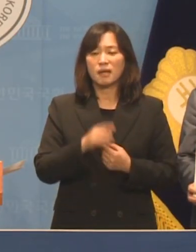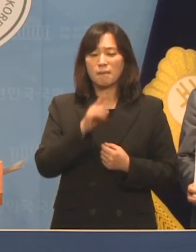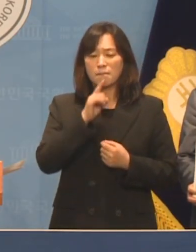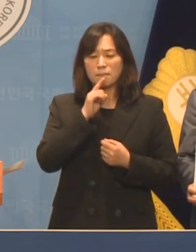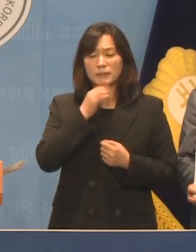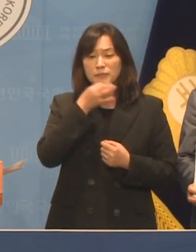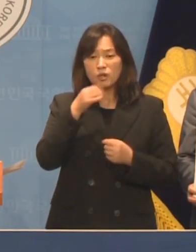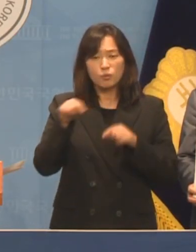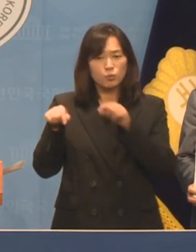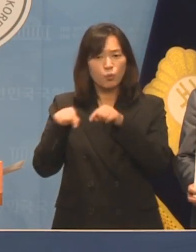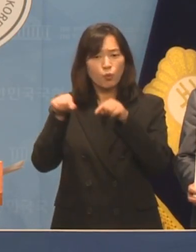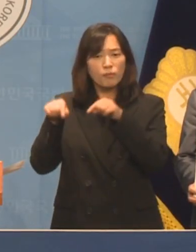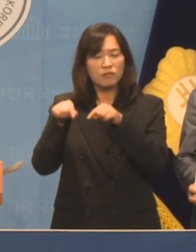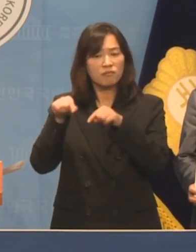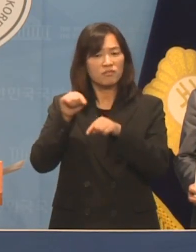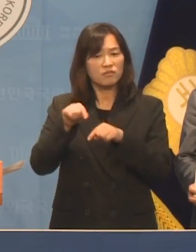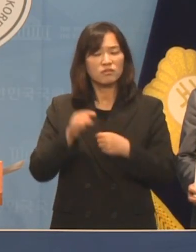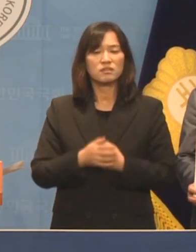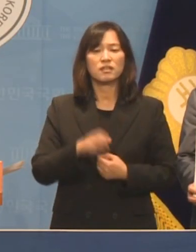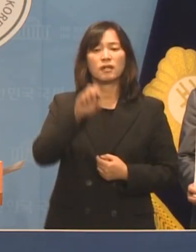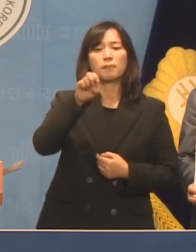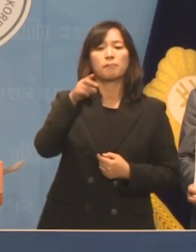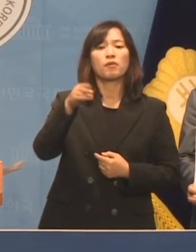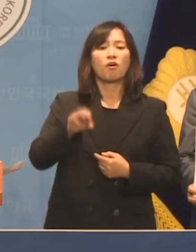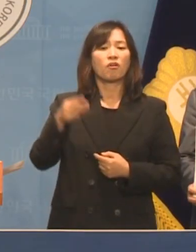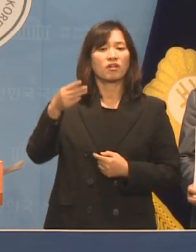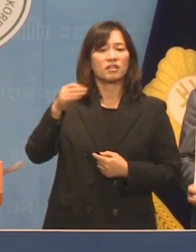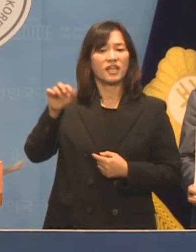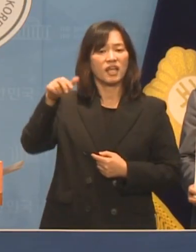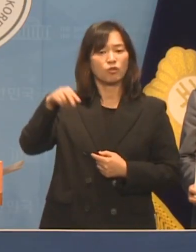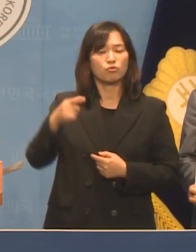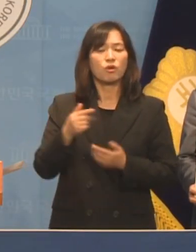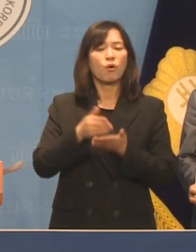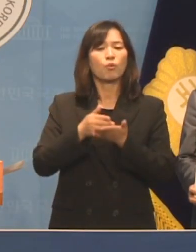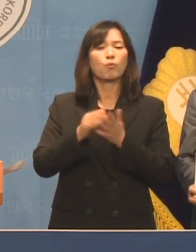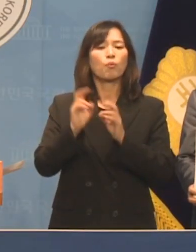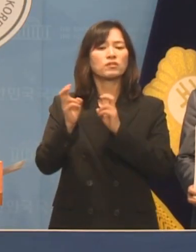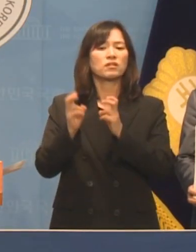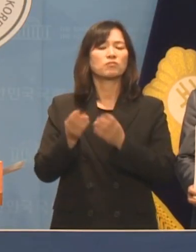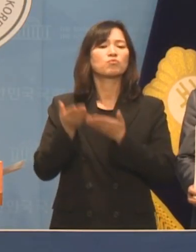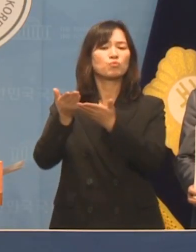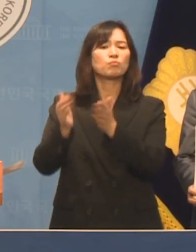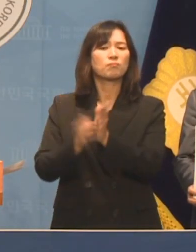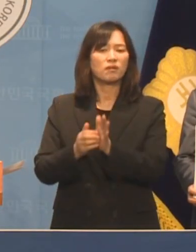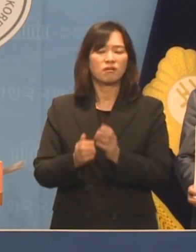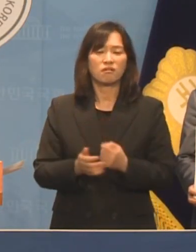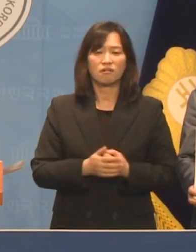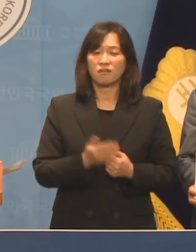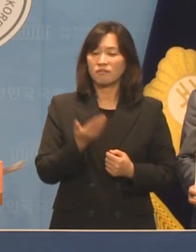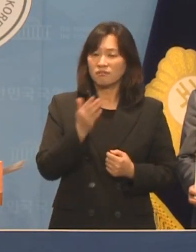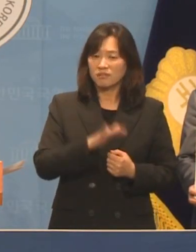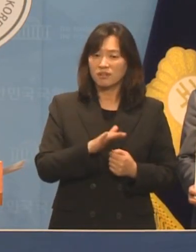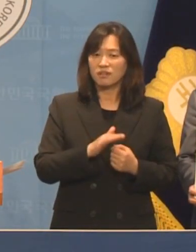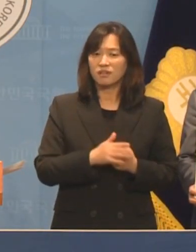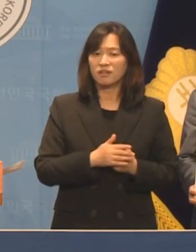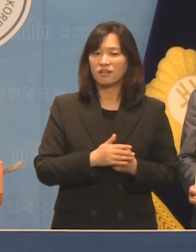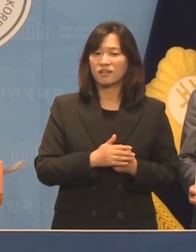녹취 내용을 명태균 씨가 언론사를 통해 주었다는 거 아닙니까? 그런데 그